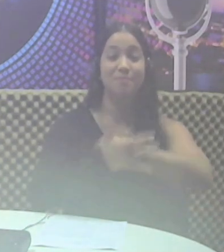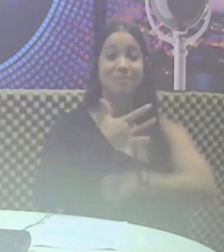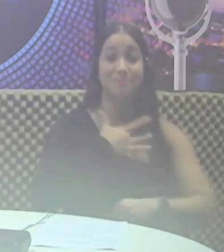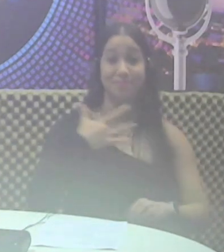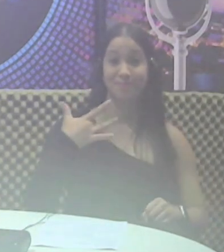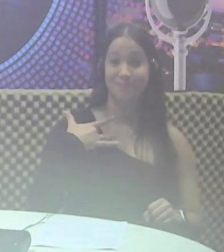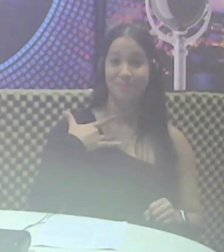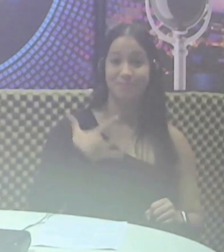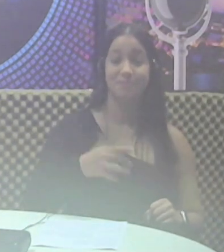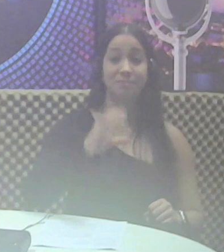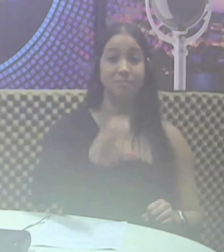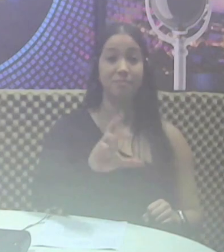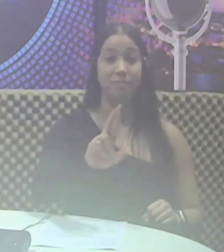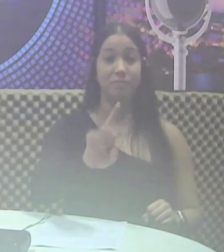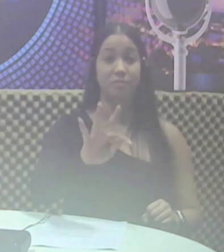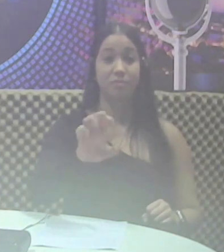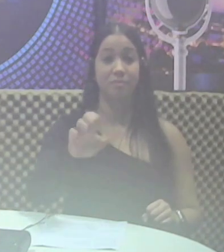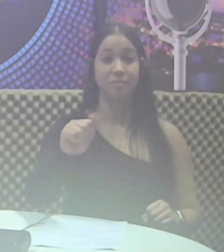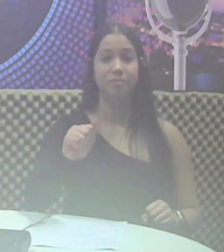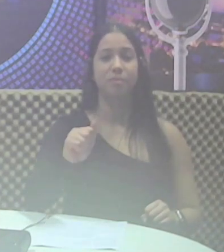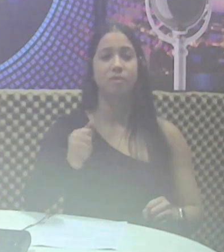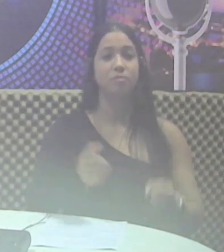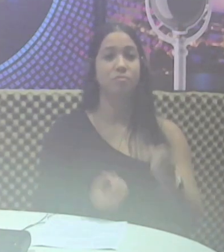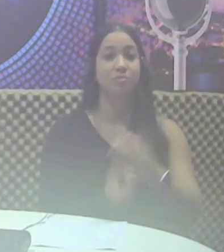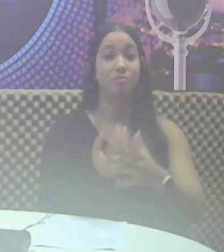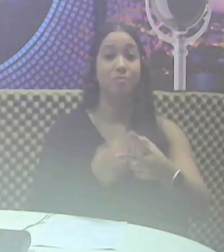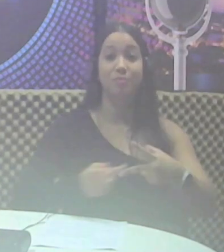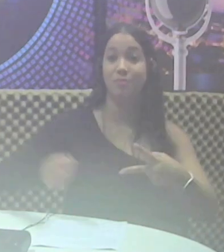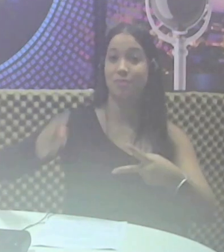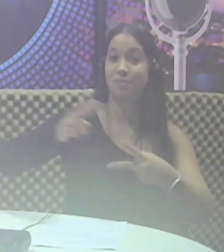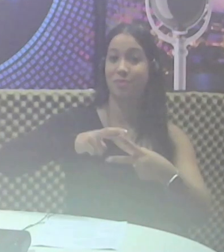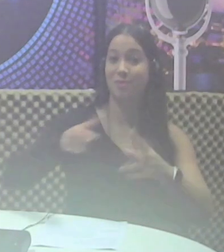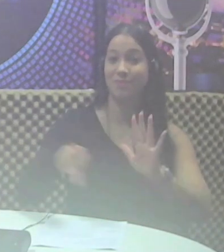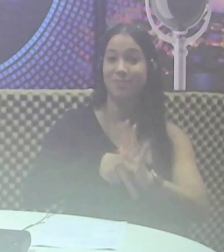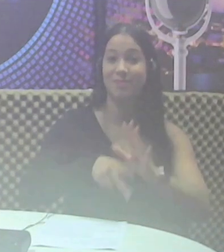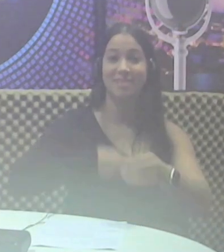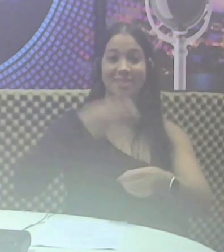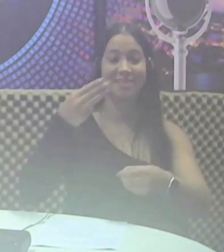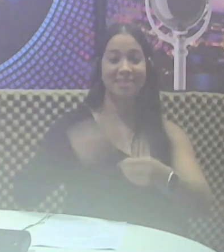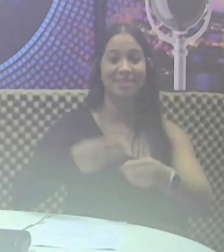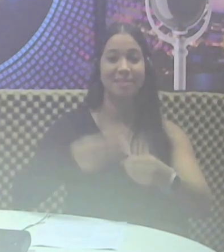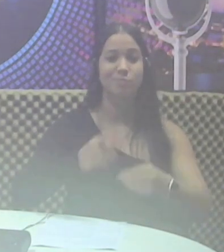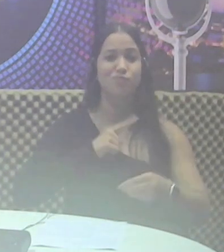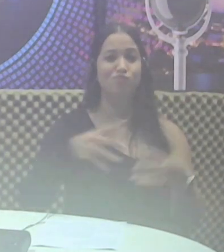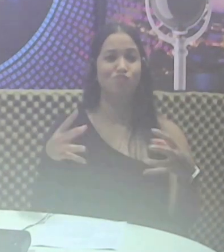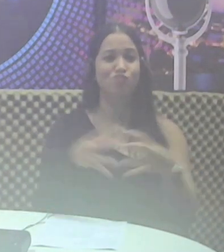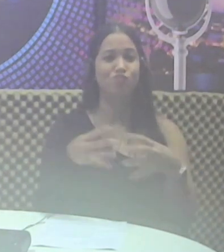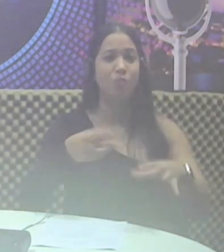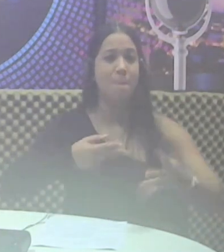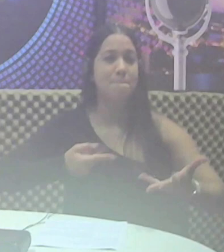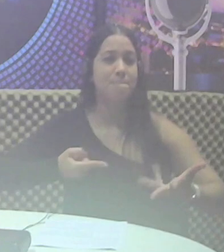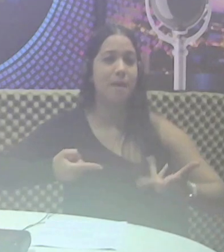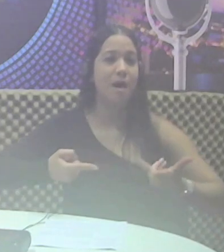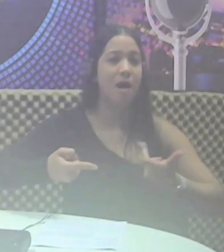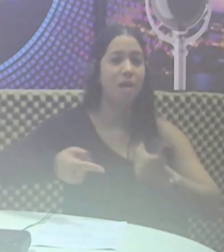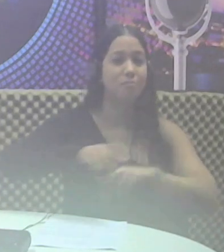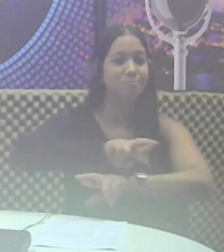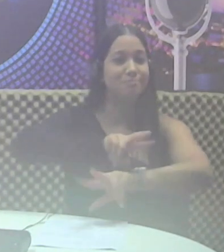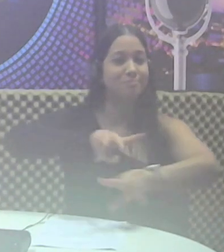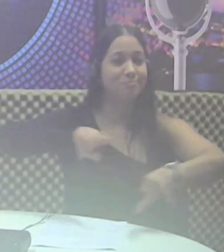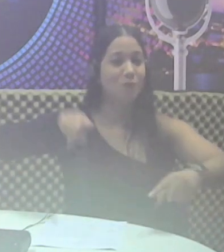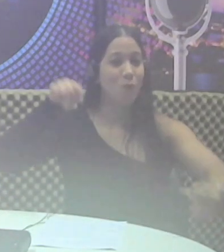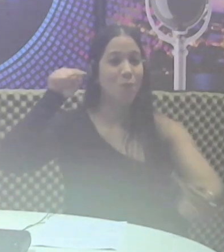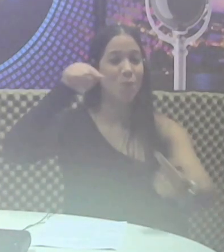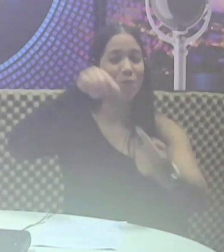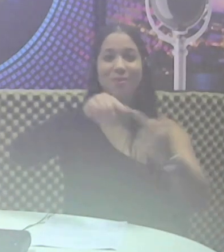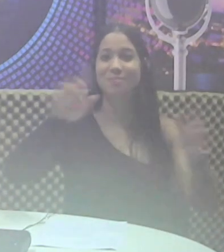O CRTEA foi criado com recursos próprios do município e conta com uma equipe multidisciplinar que tem o objetivo